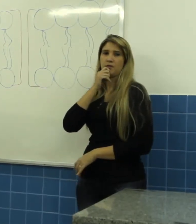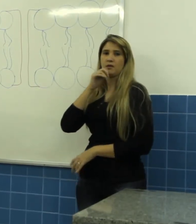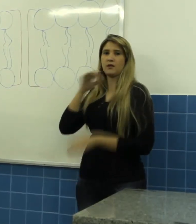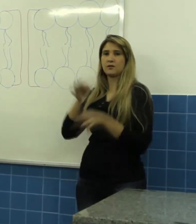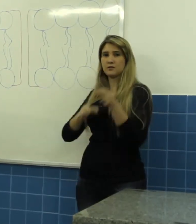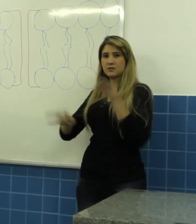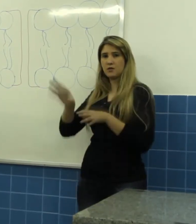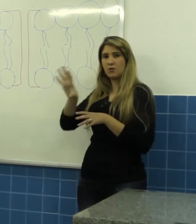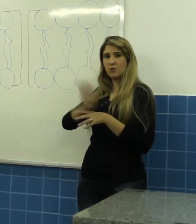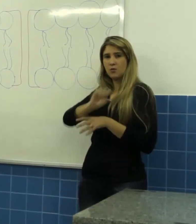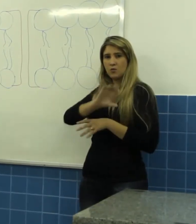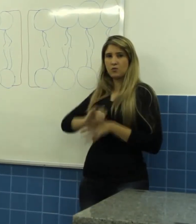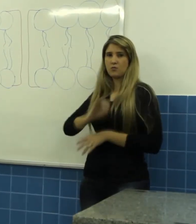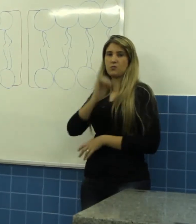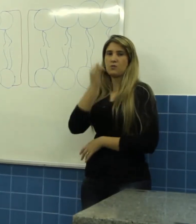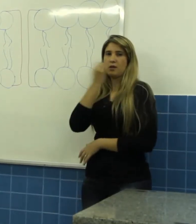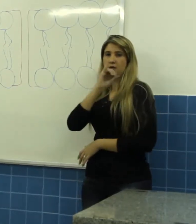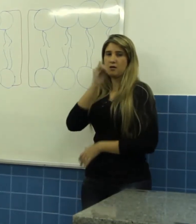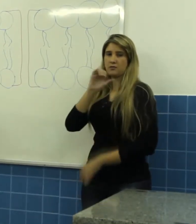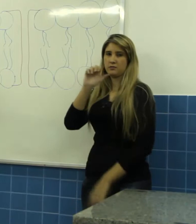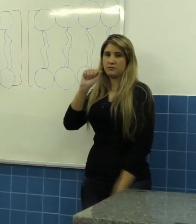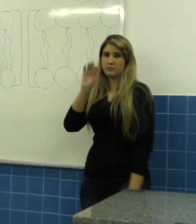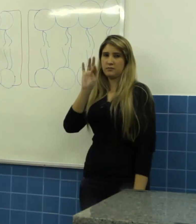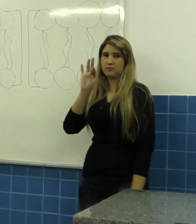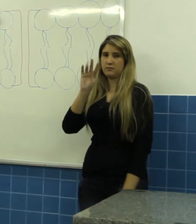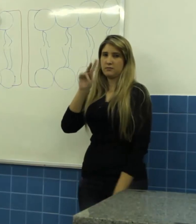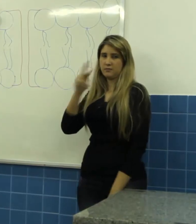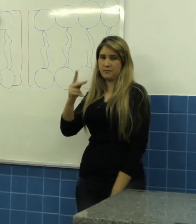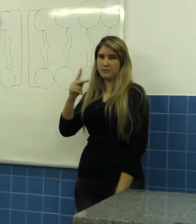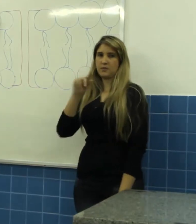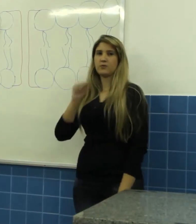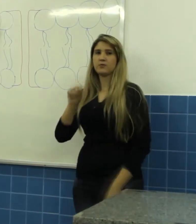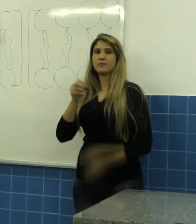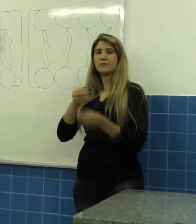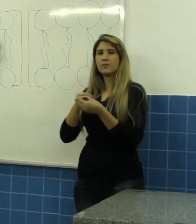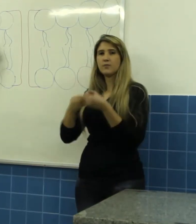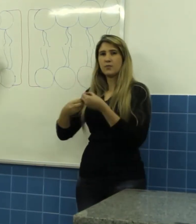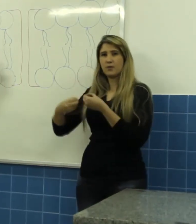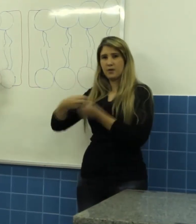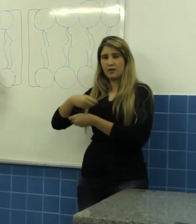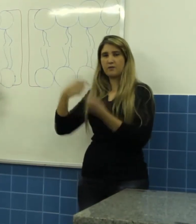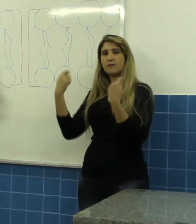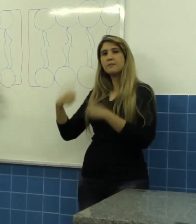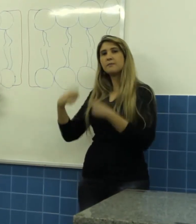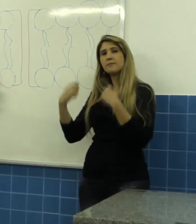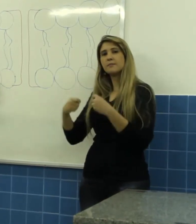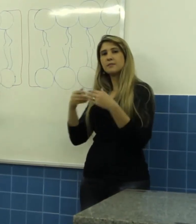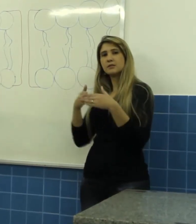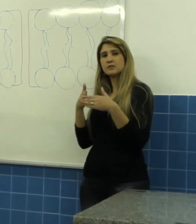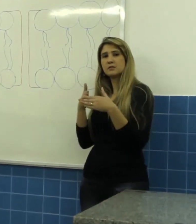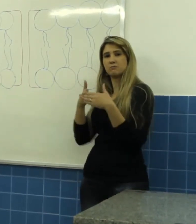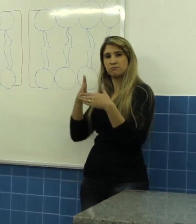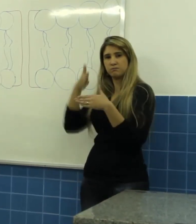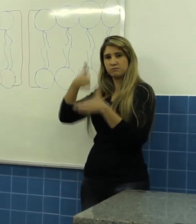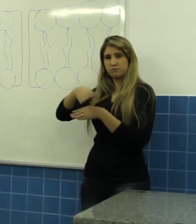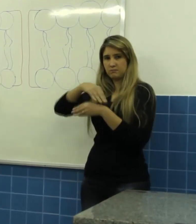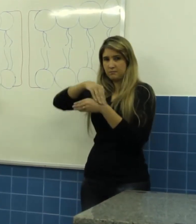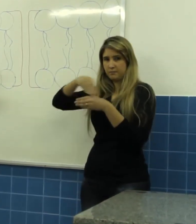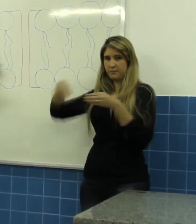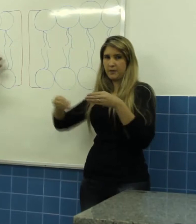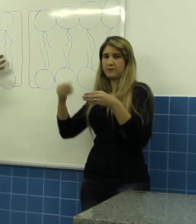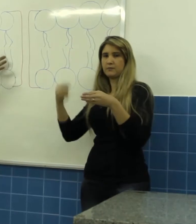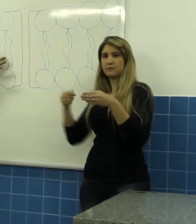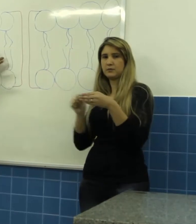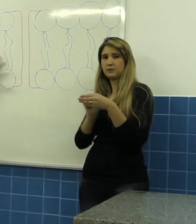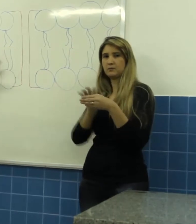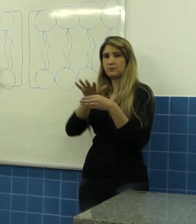célula. Então, as moléculas, elas precisam atravessar a membrana plasmática e a membrana